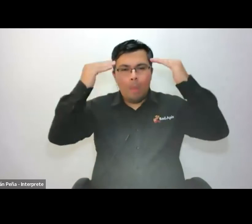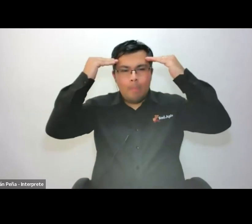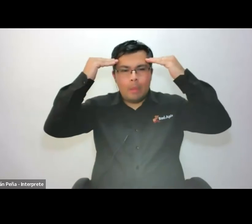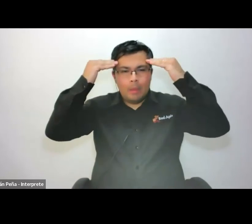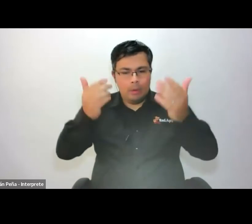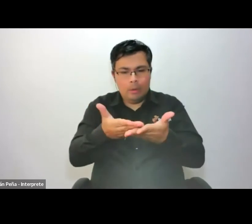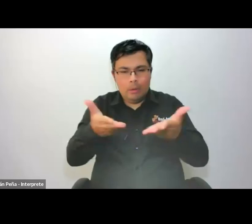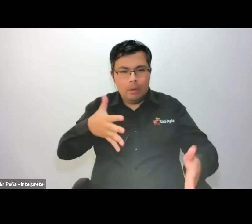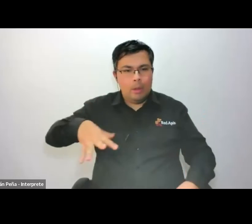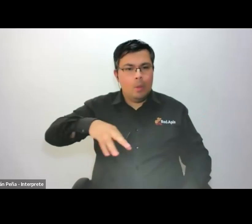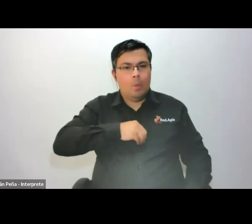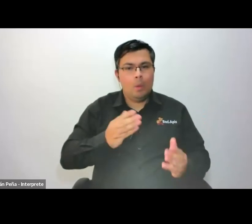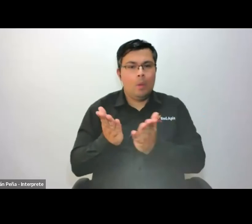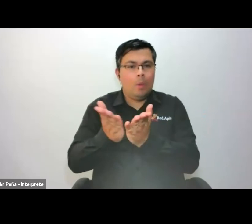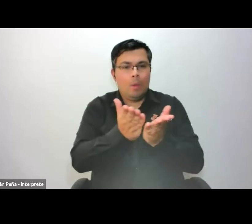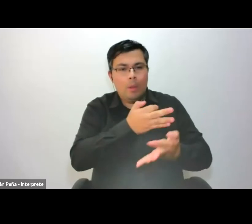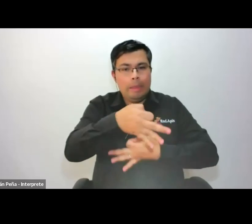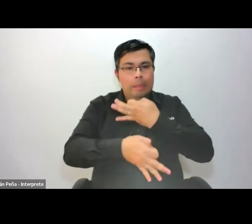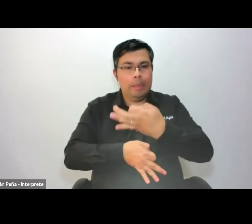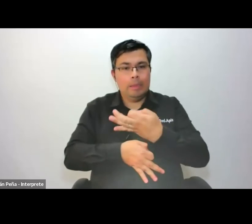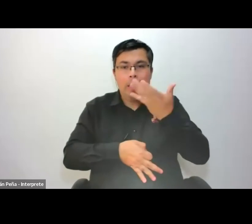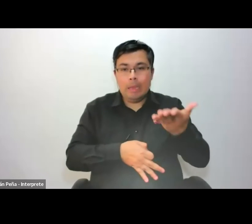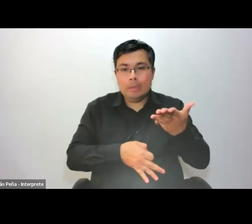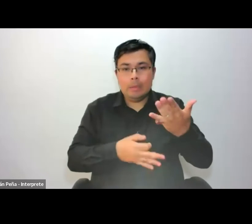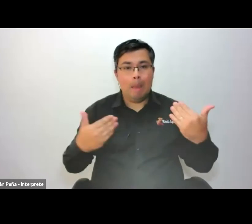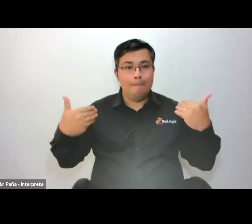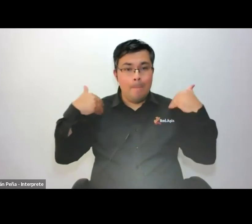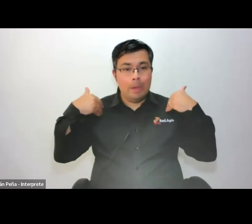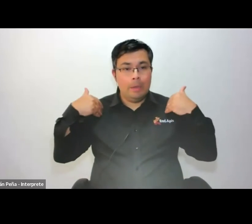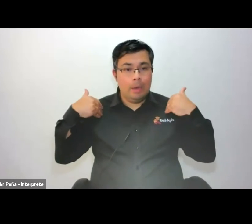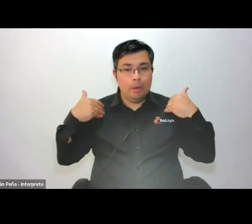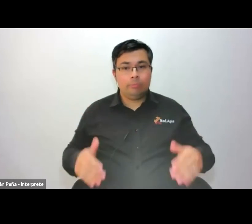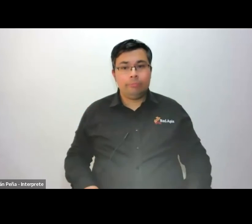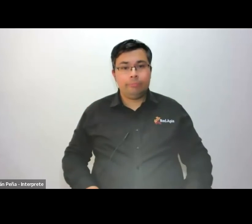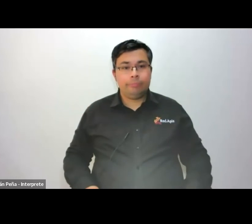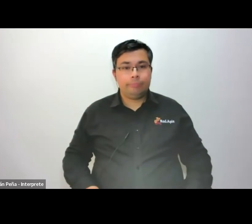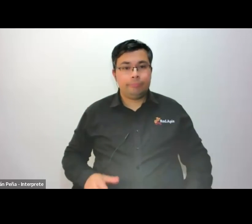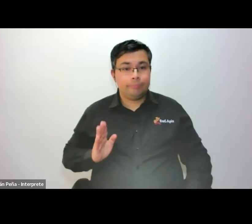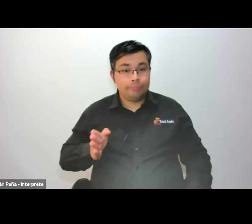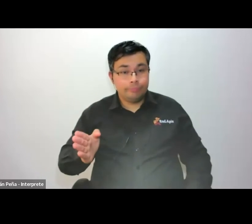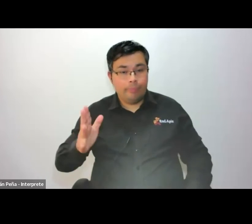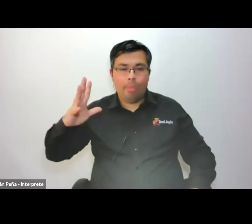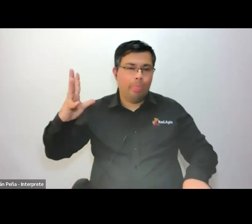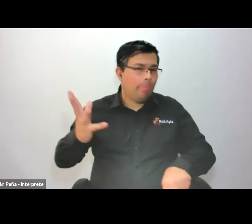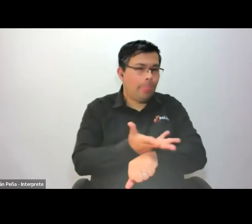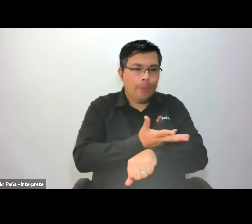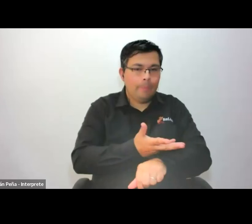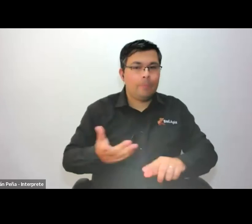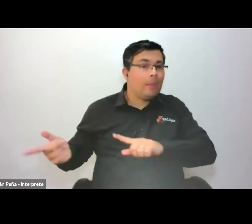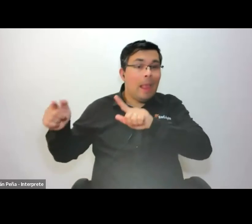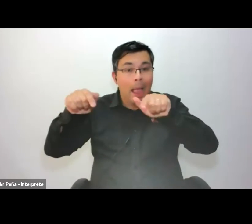declara que esas prácticas no nos fue bien con ese camino. Por lo tanto, hay que innovar